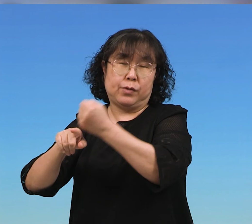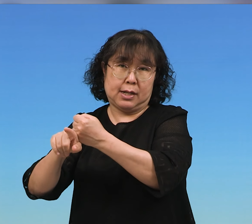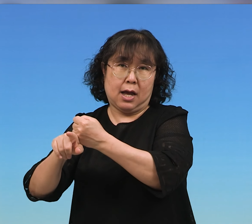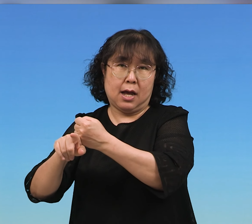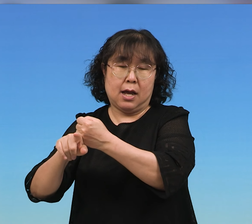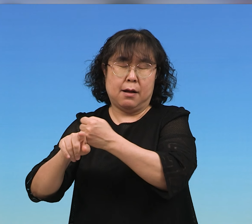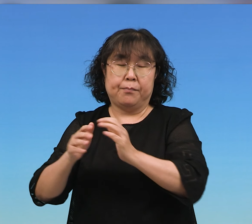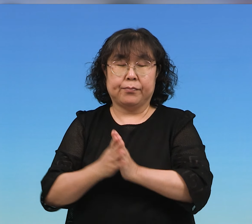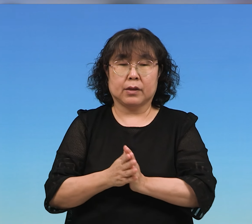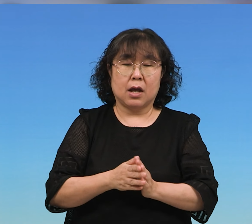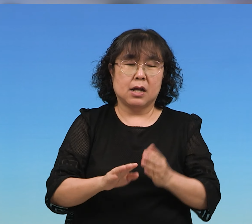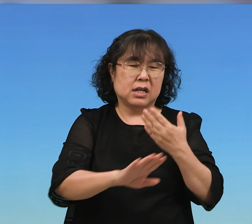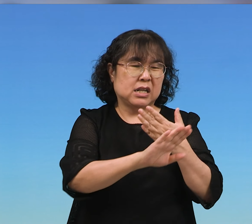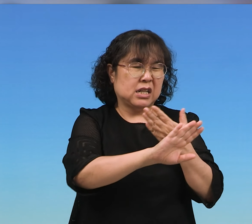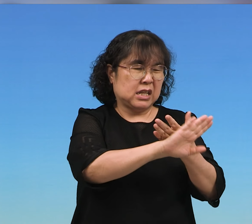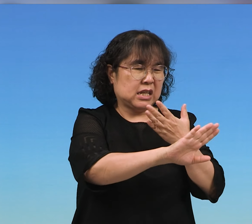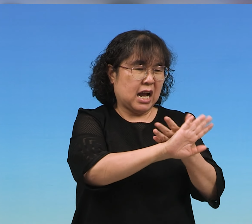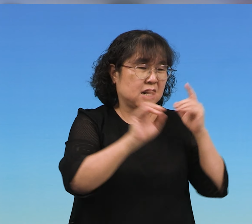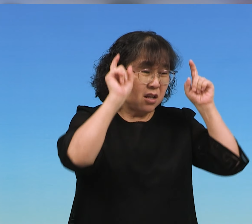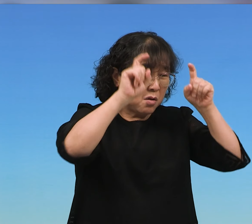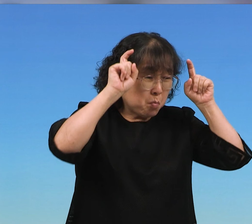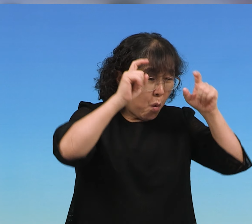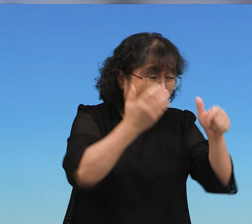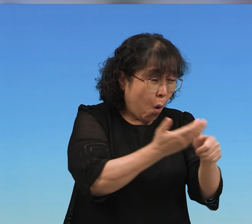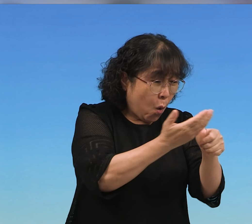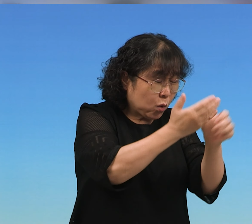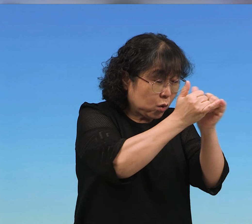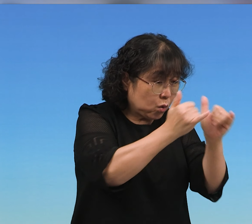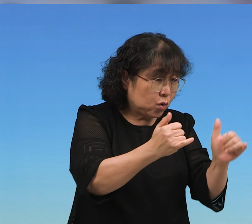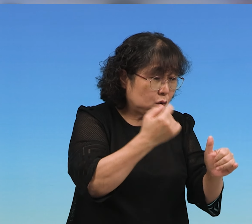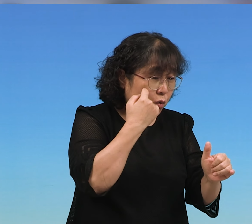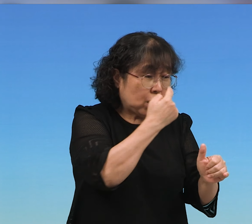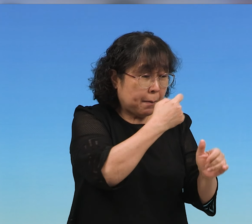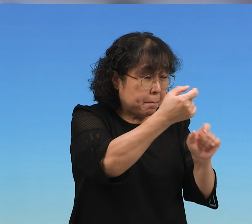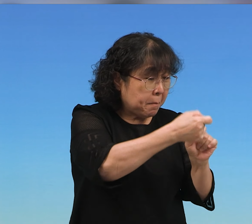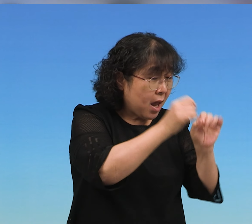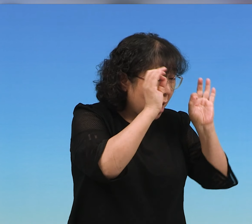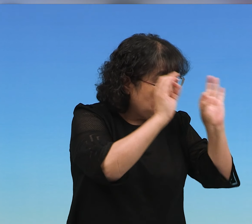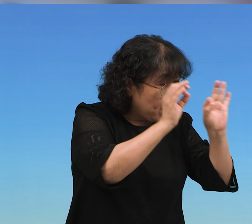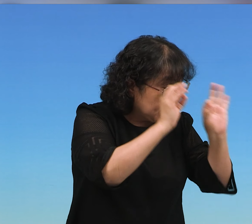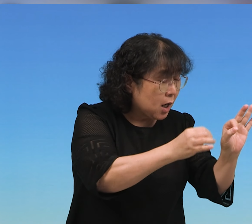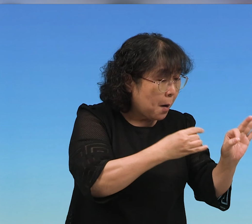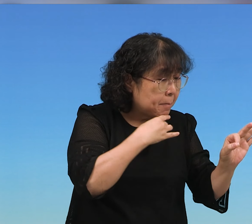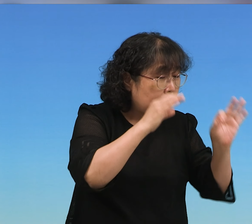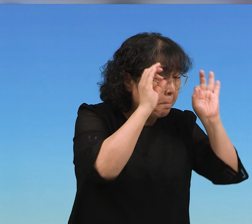보이는 것밖에는 못 보는 거예요. 풀, 나무, 양들, 산.